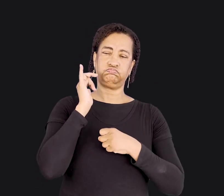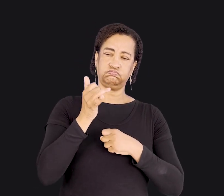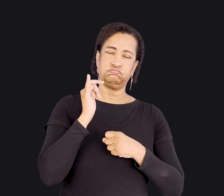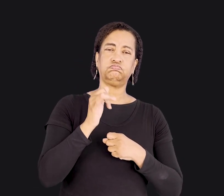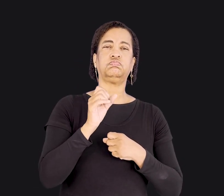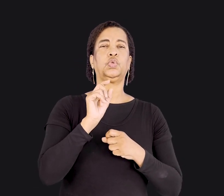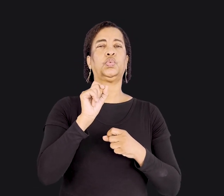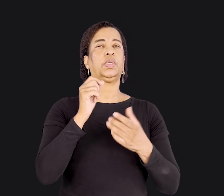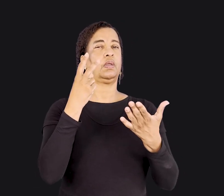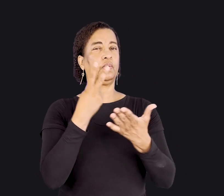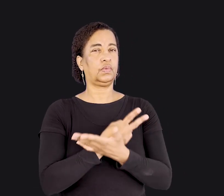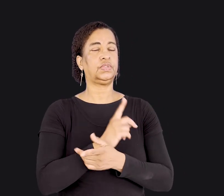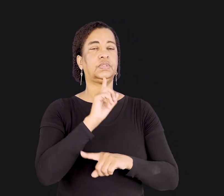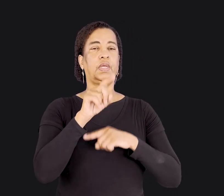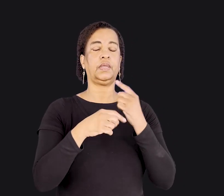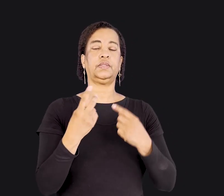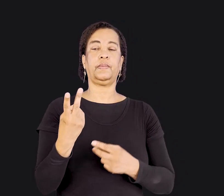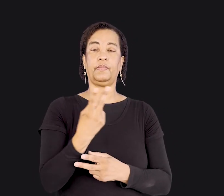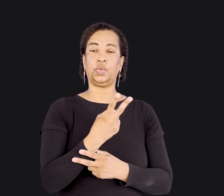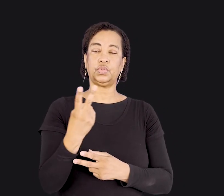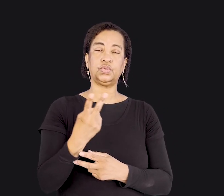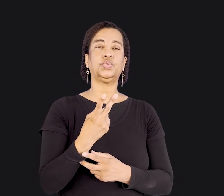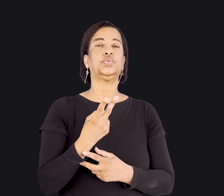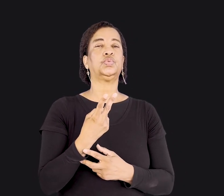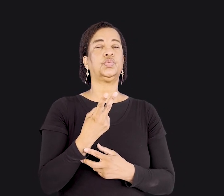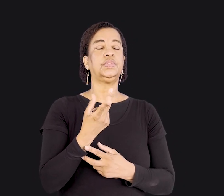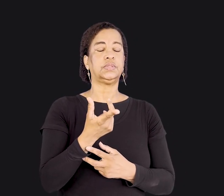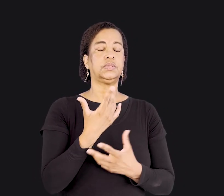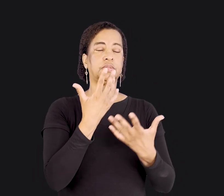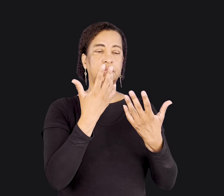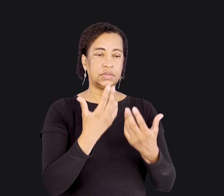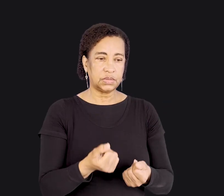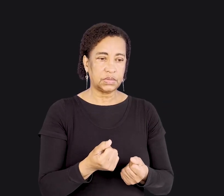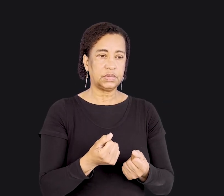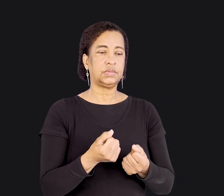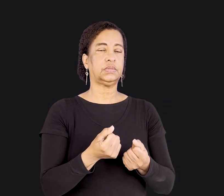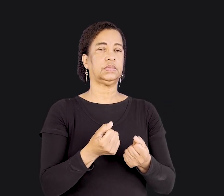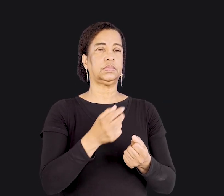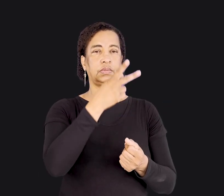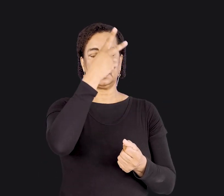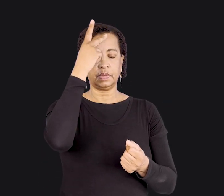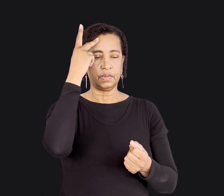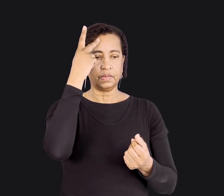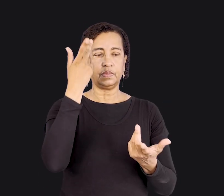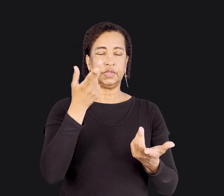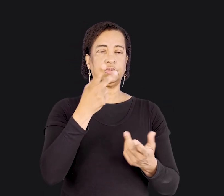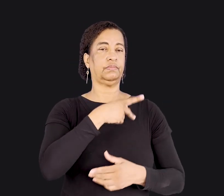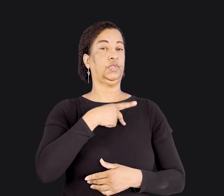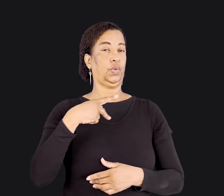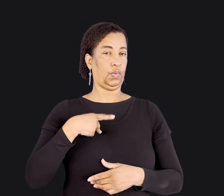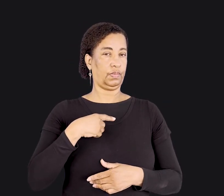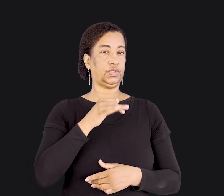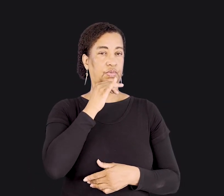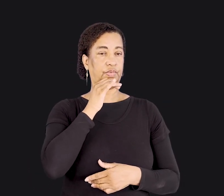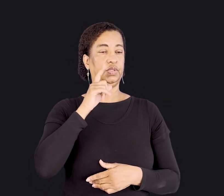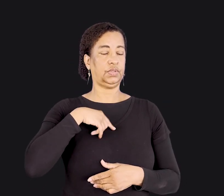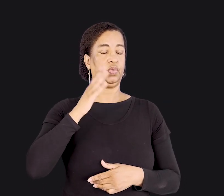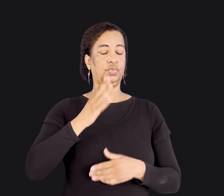história e depois os dois acatam a palavra dessa pessoa espiritual. Como pastor, por exemplo, eu já participei